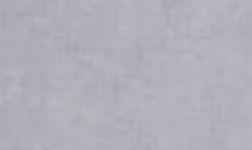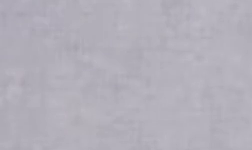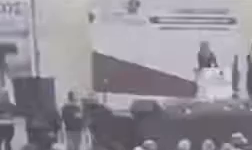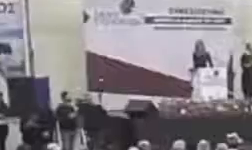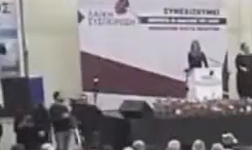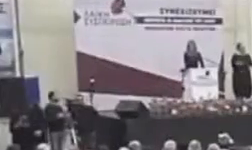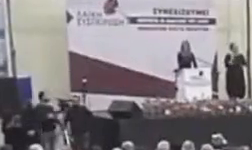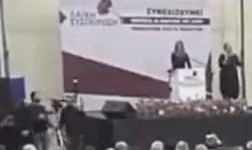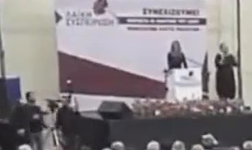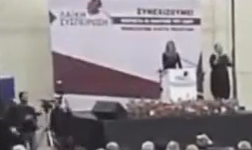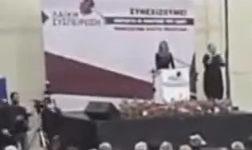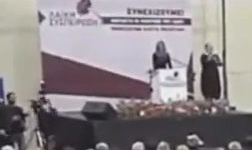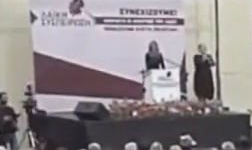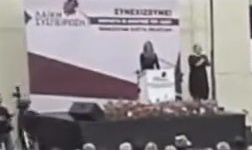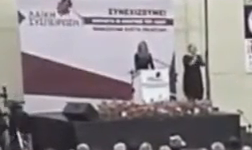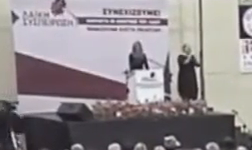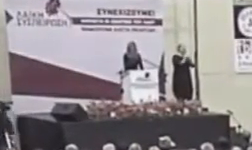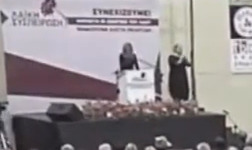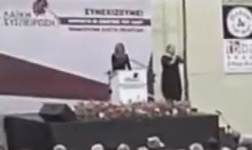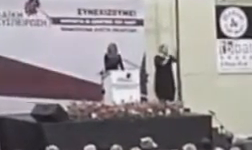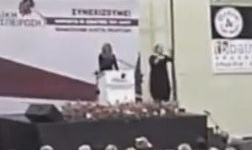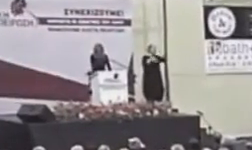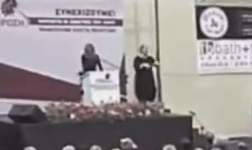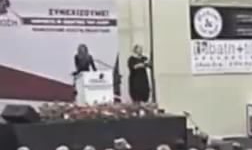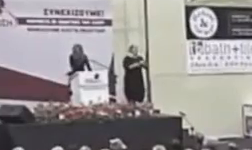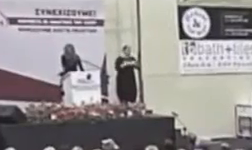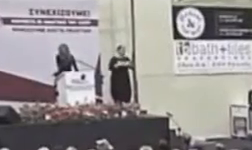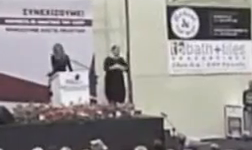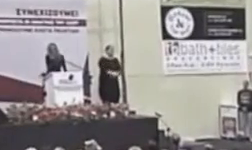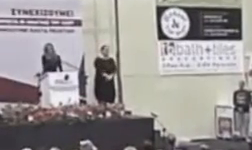ελπίδα μας για ένα καλύτερο μέλλον στην πόλη μας.